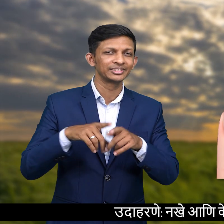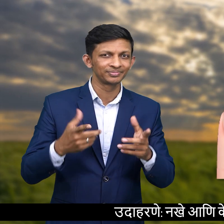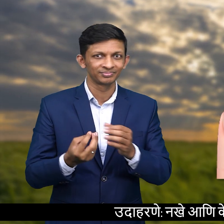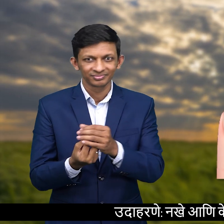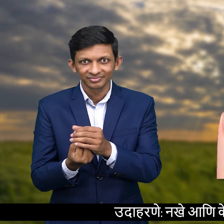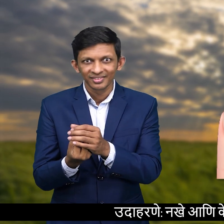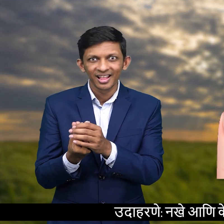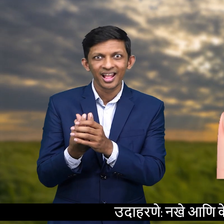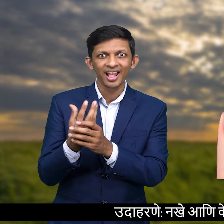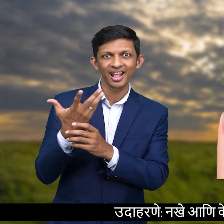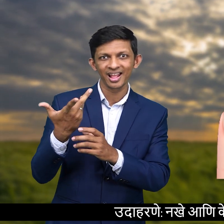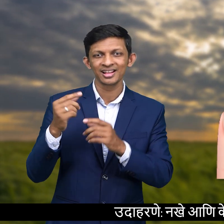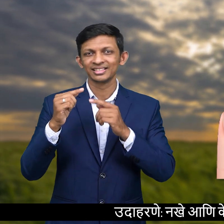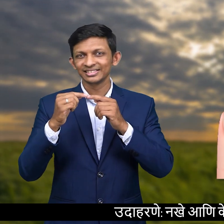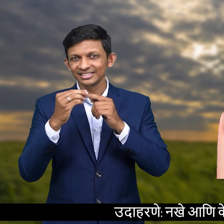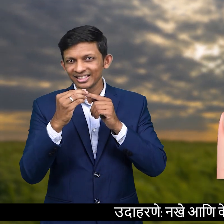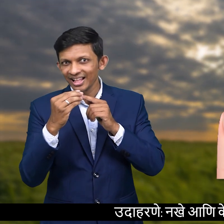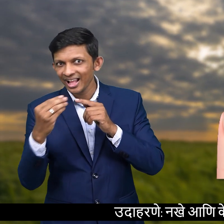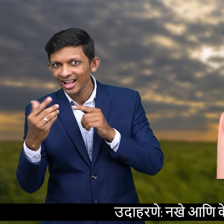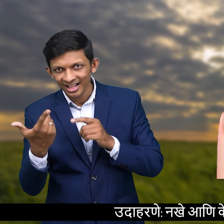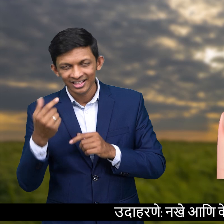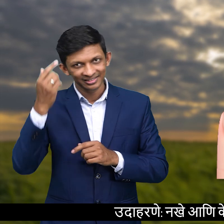उदाहरणे: नखे आणि केसांची वाढ,